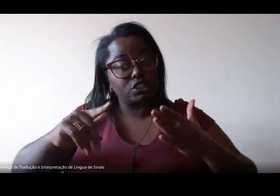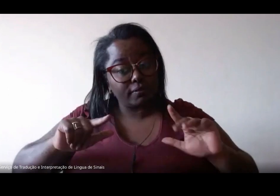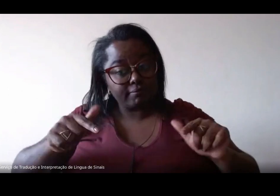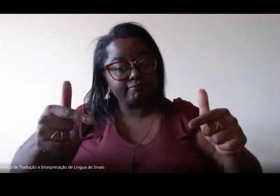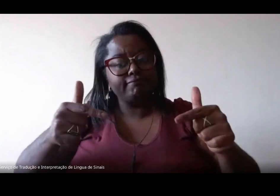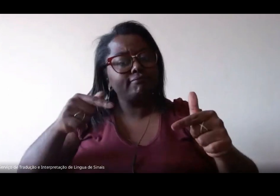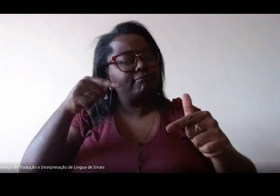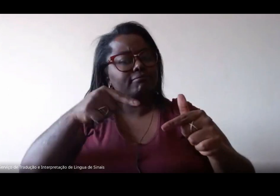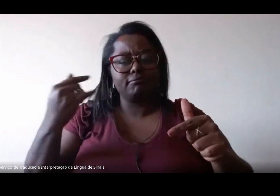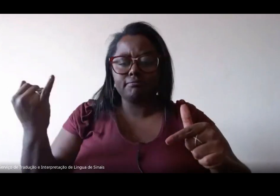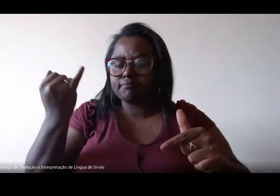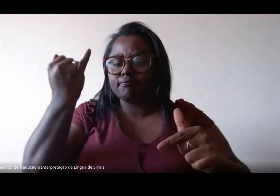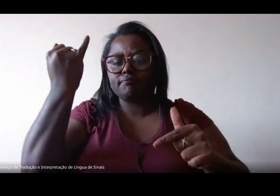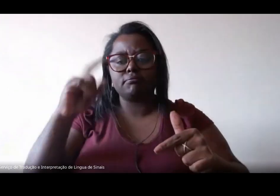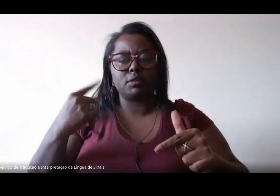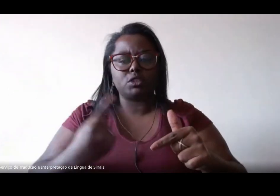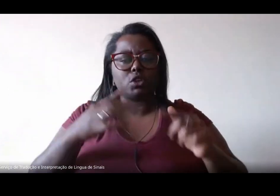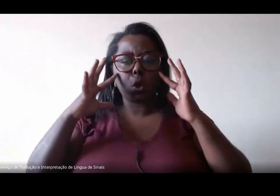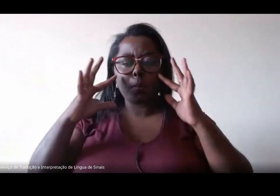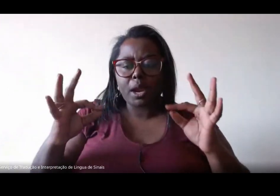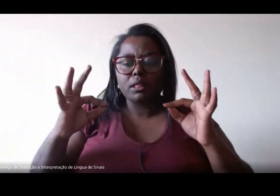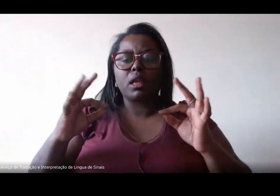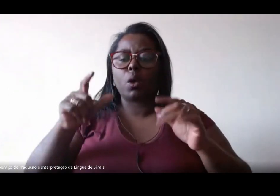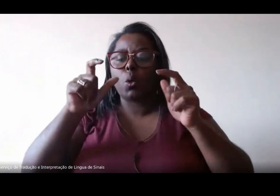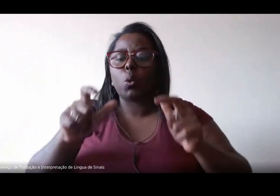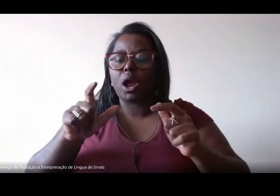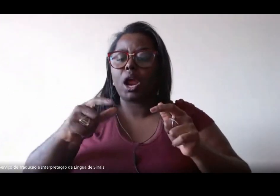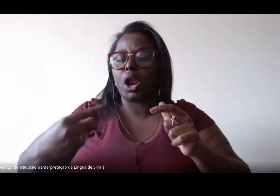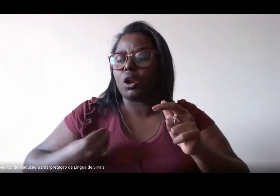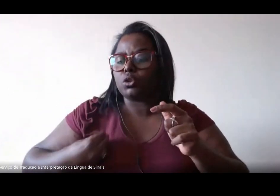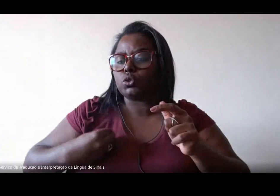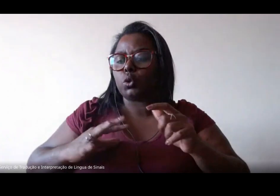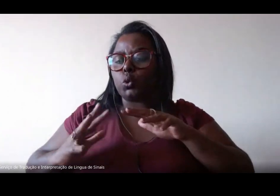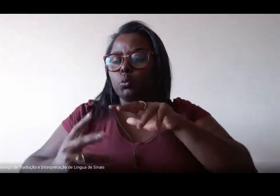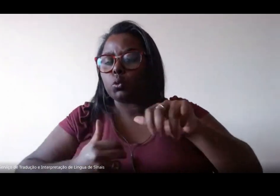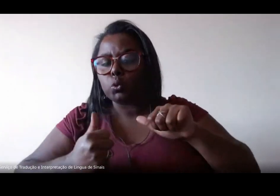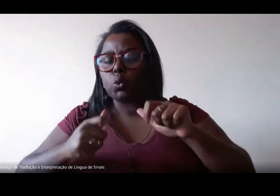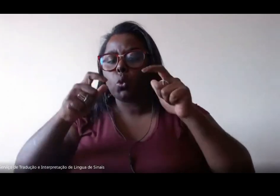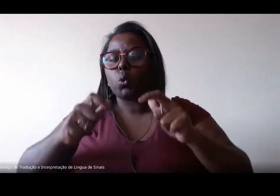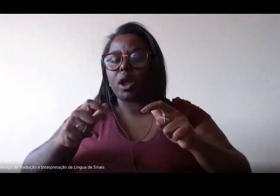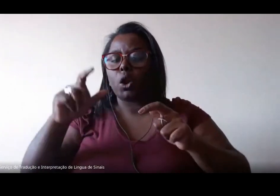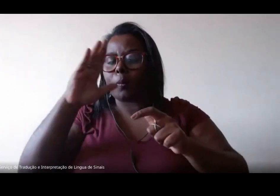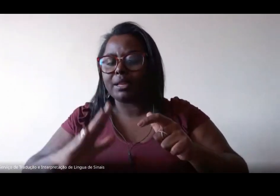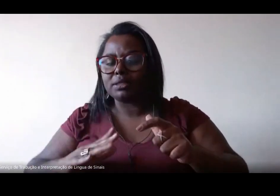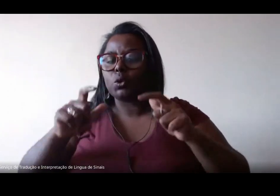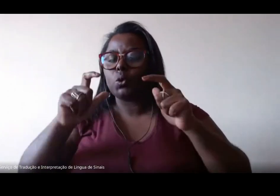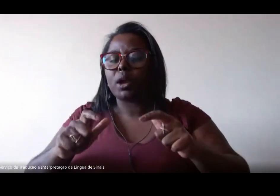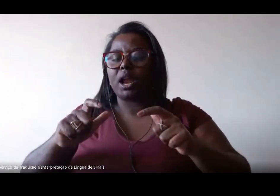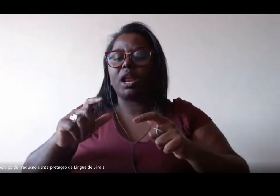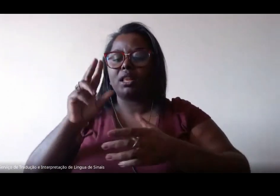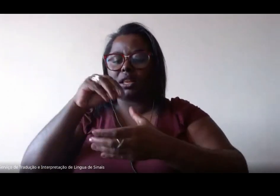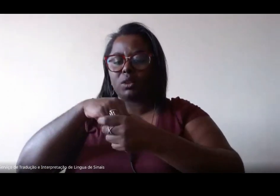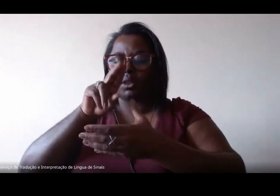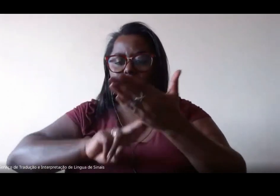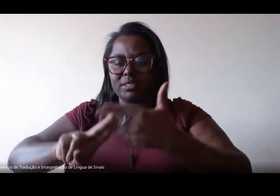iniciativa que é fundamental para a gente compreender o nosso lugar no mundo, o nosso lugar no Brasil, o nosso lugar na